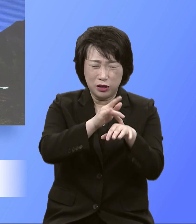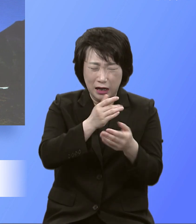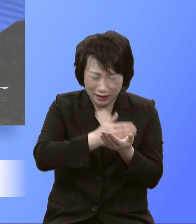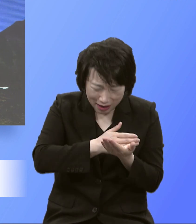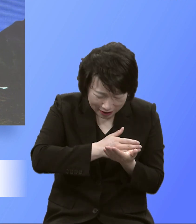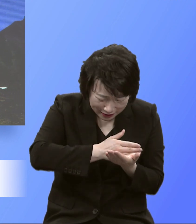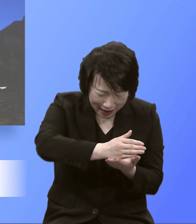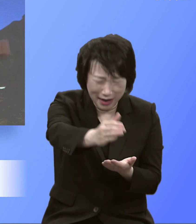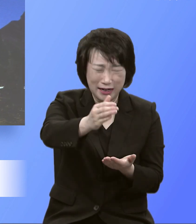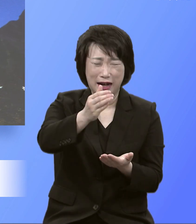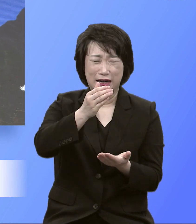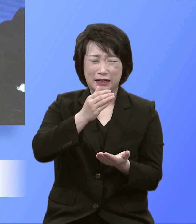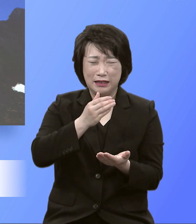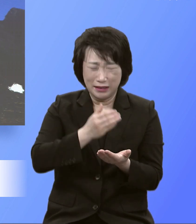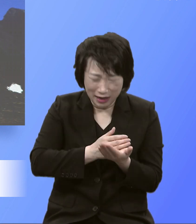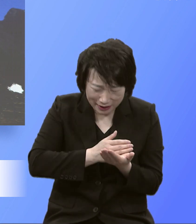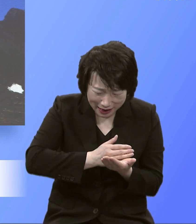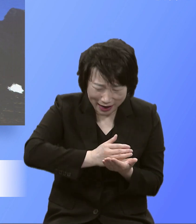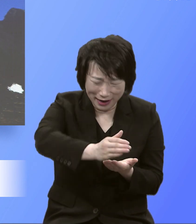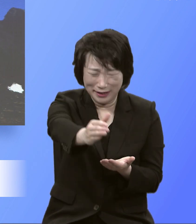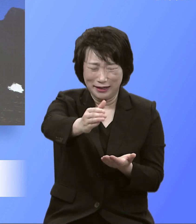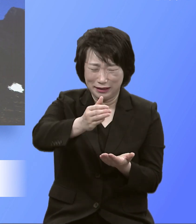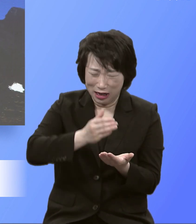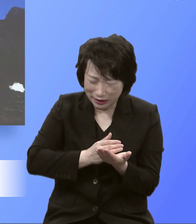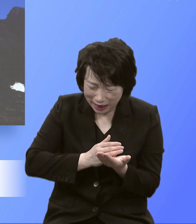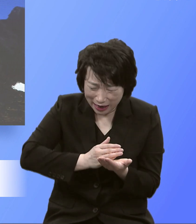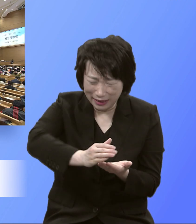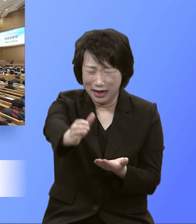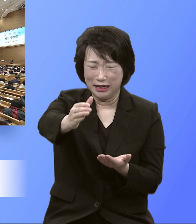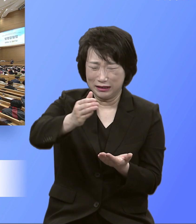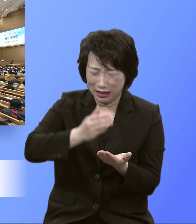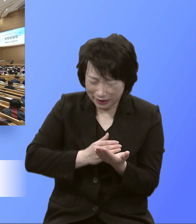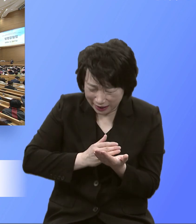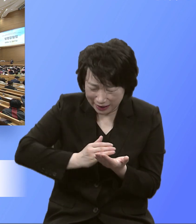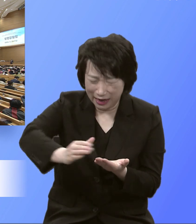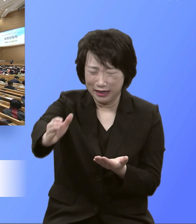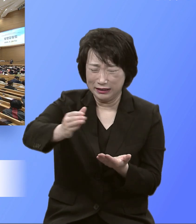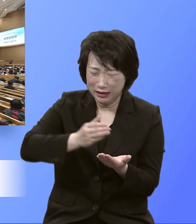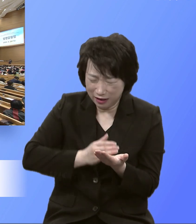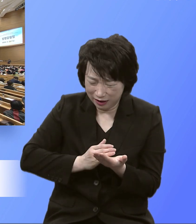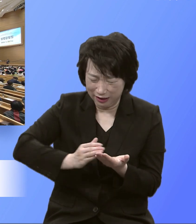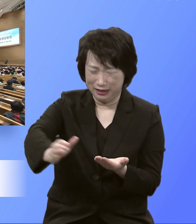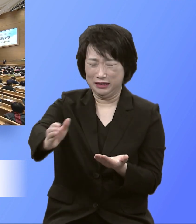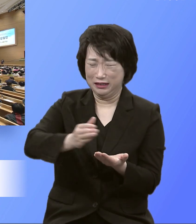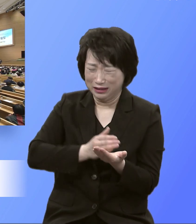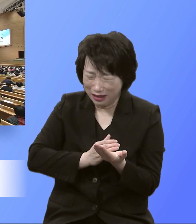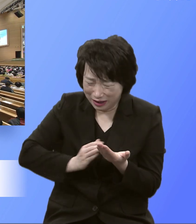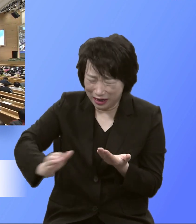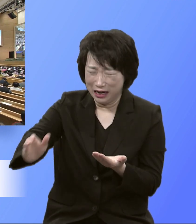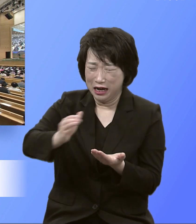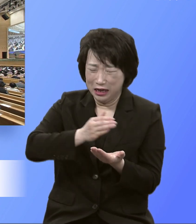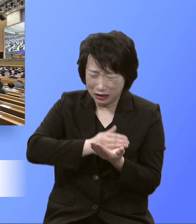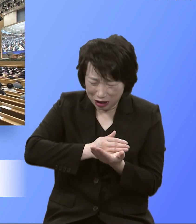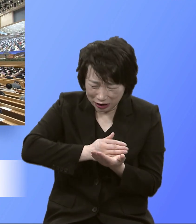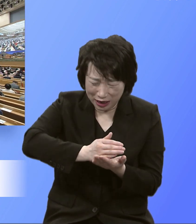귀신아, 떠나가라, 떠나가라, 떠나가라, 떠나가라, 떠나가라,